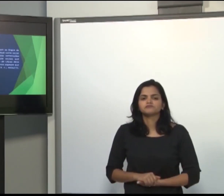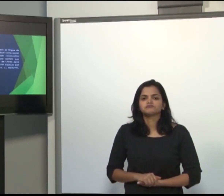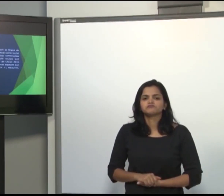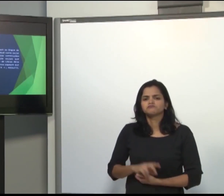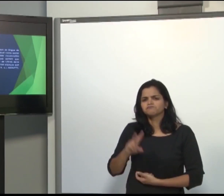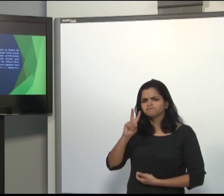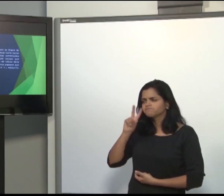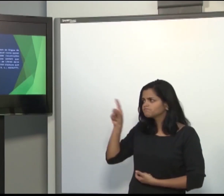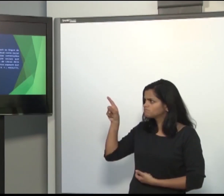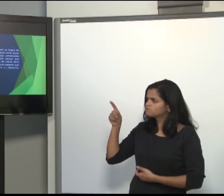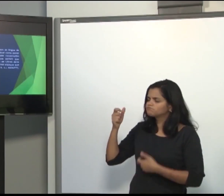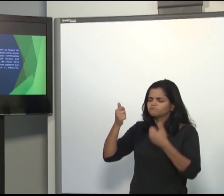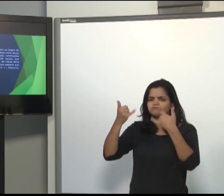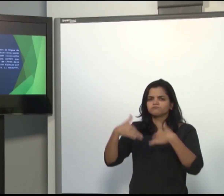Então, vejam, vou explicar para vocês.